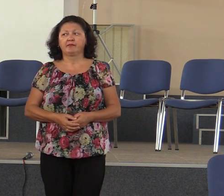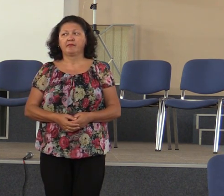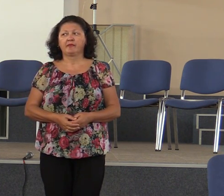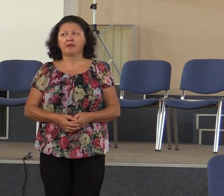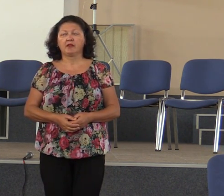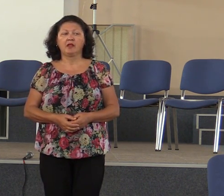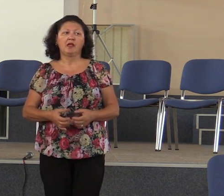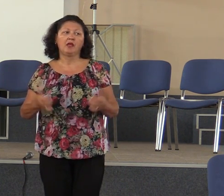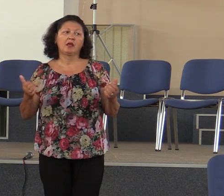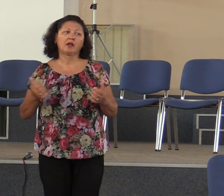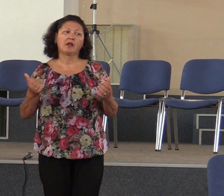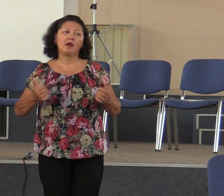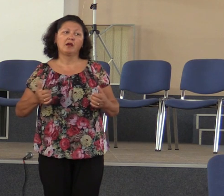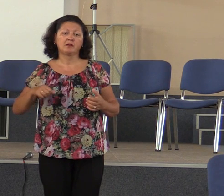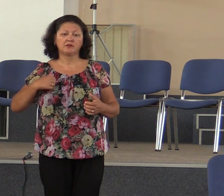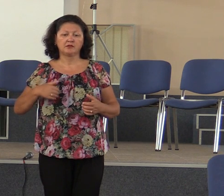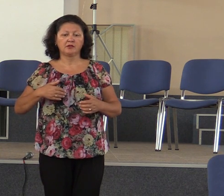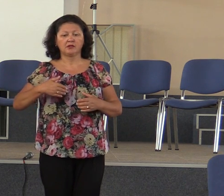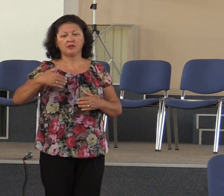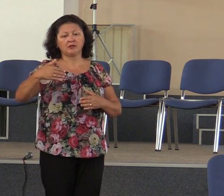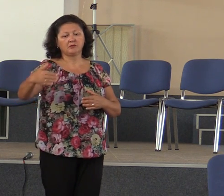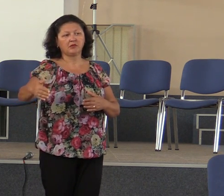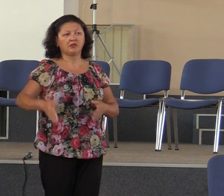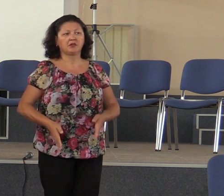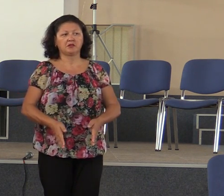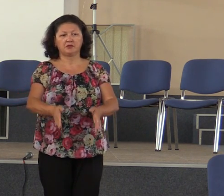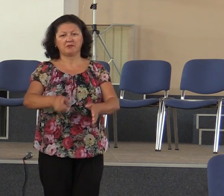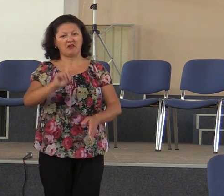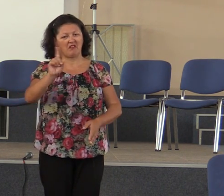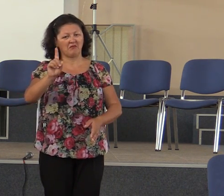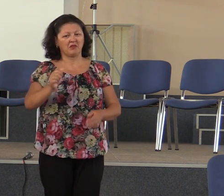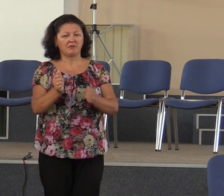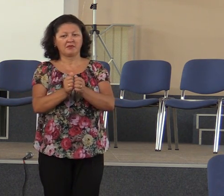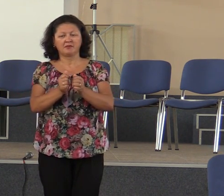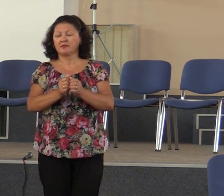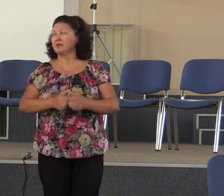dar care sunt lângă drum. Și ăla nu-i pământ bun.